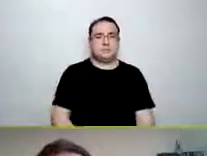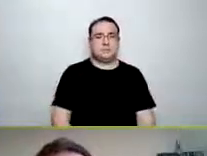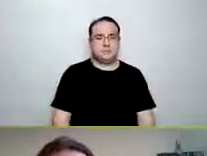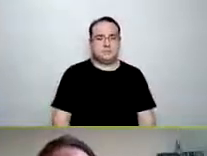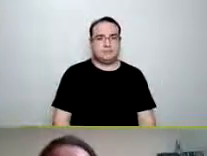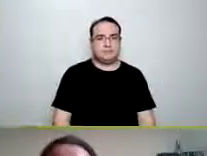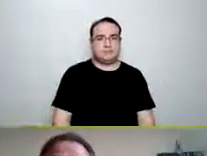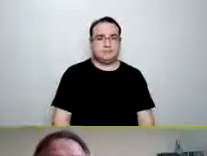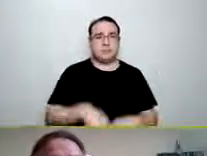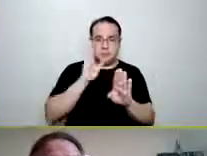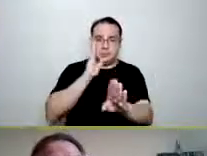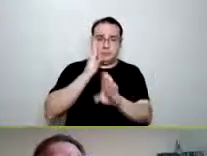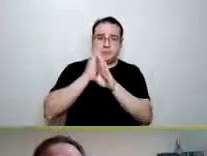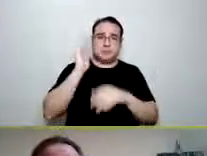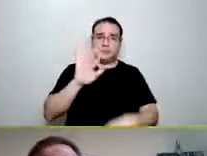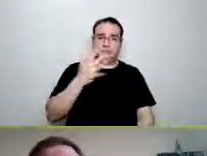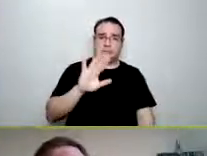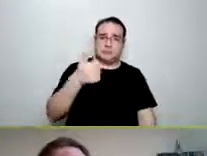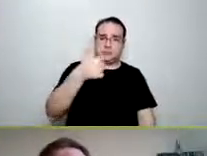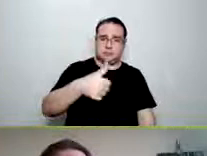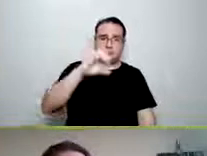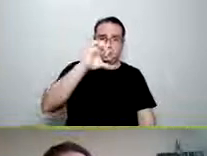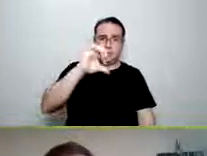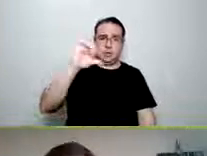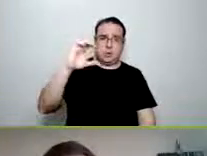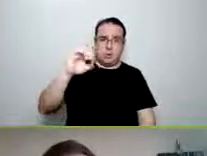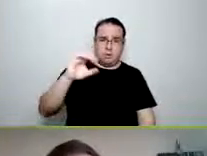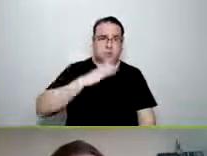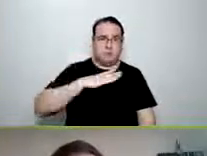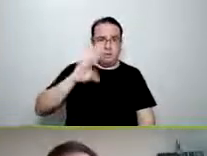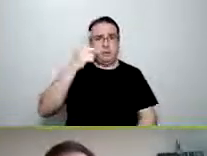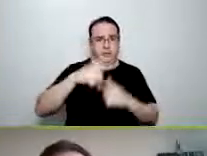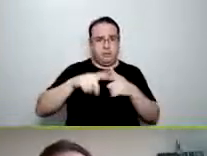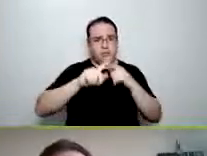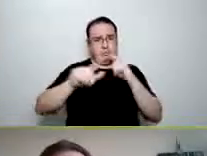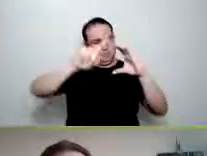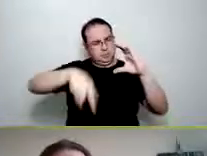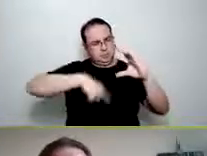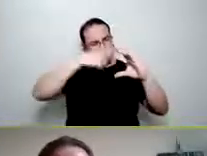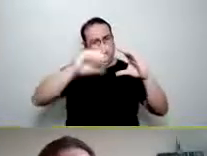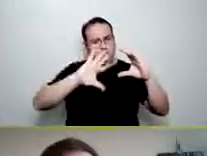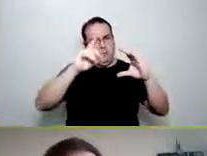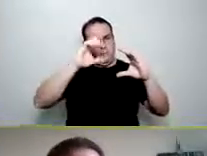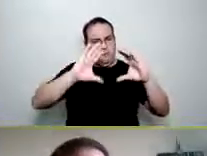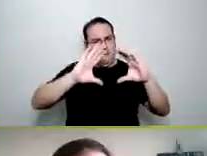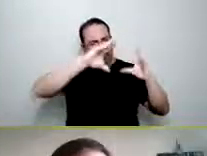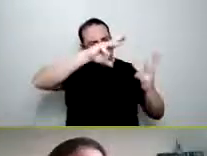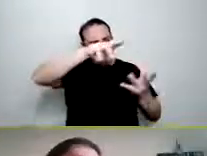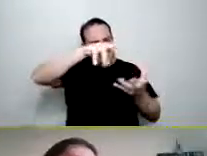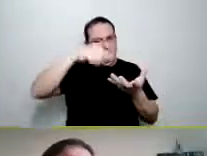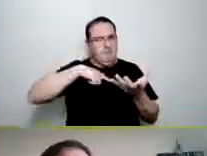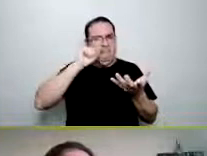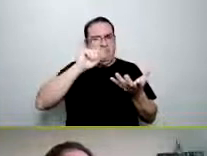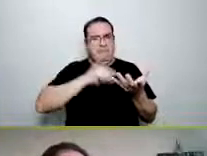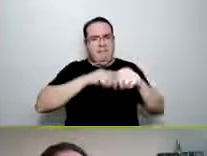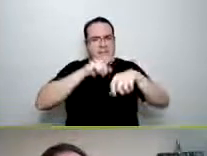Isso se descobriu por volta de 1990, que isso é um problema global. E aí foi esse o